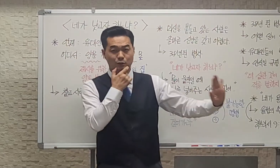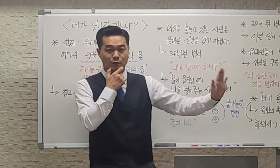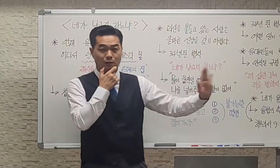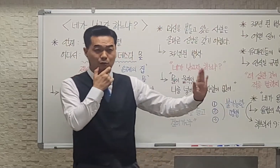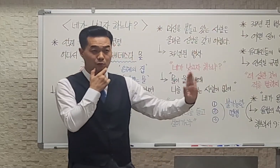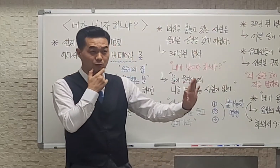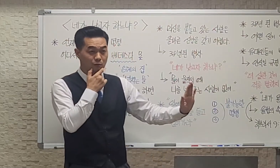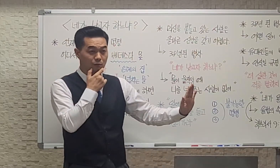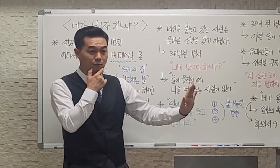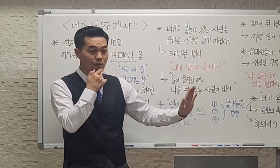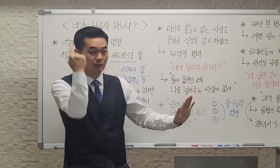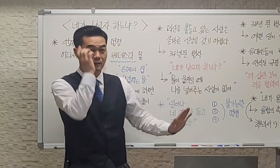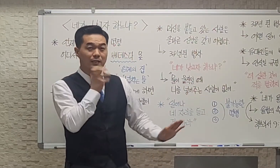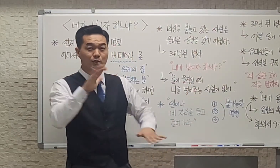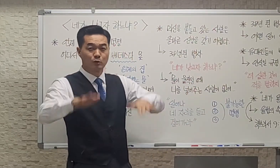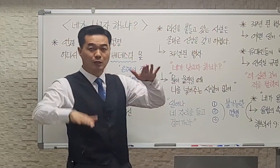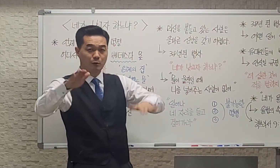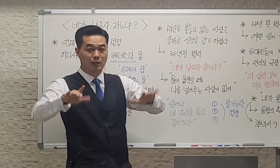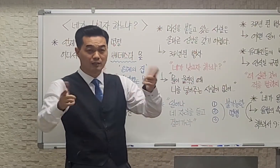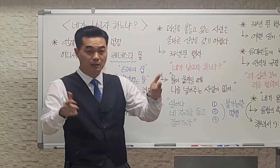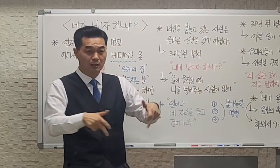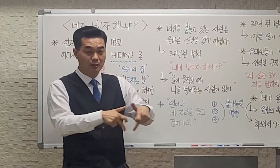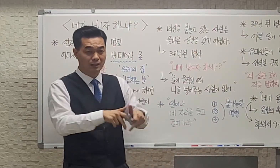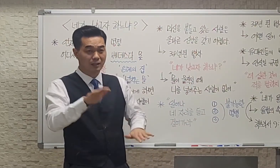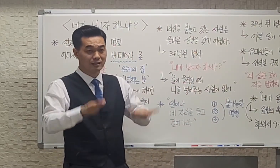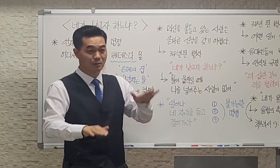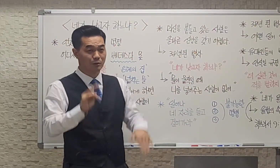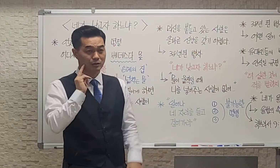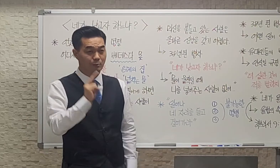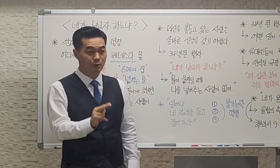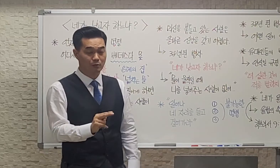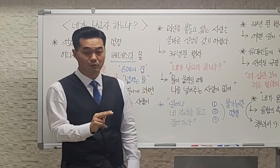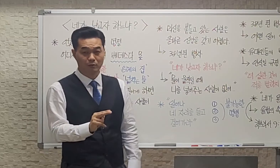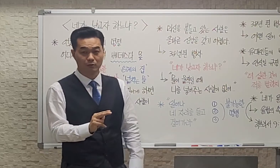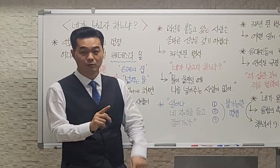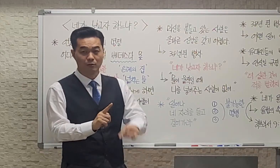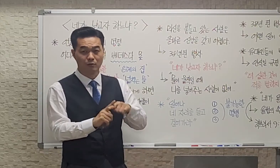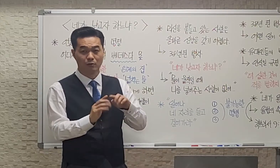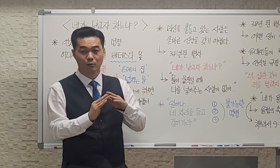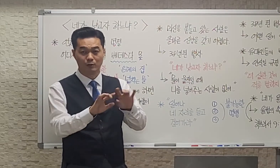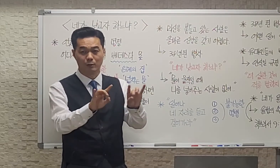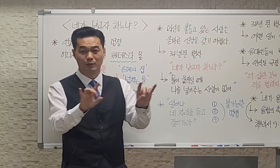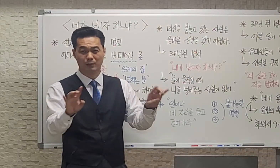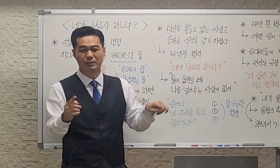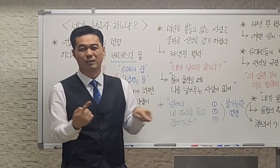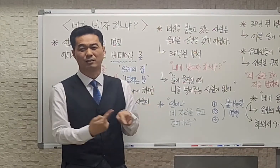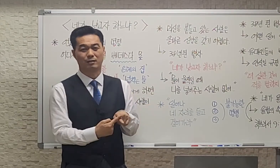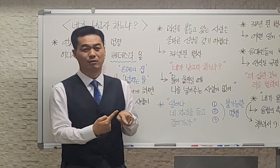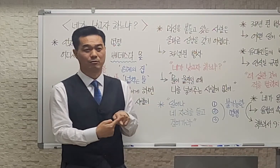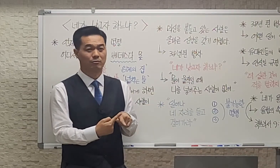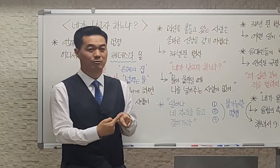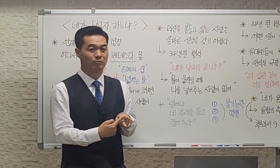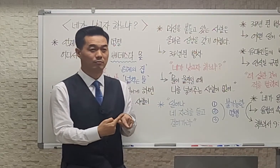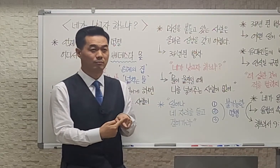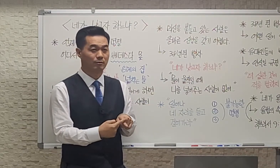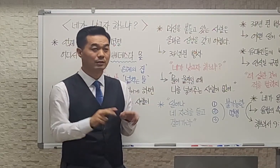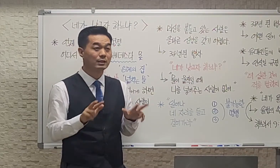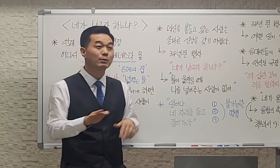싫어해요. 인종차별이 아니라 장애인 차별이 심해요. 교회들마다 마찬가지. 지금은